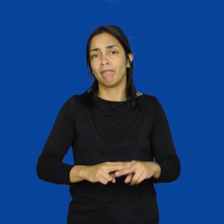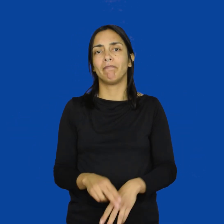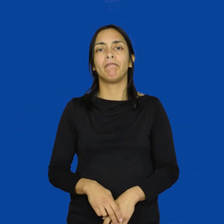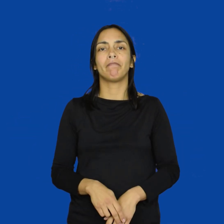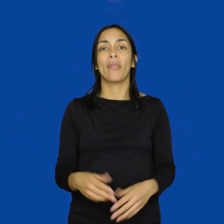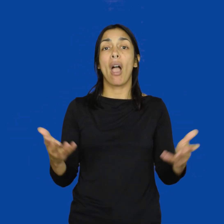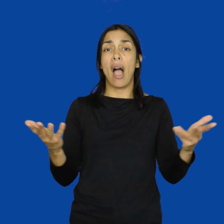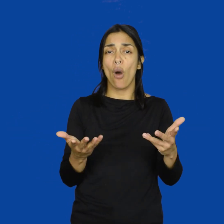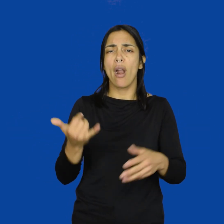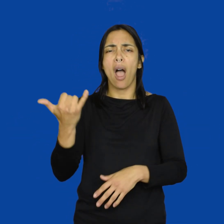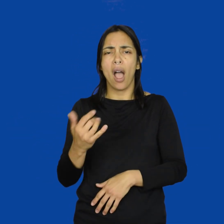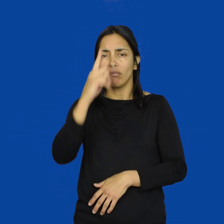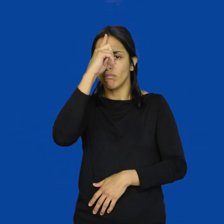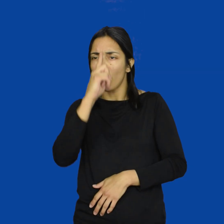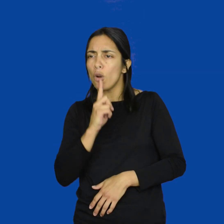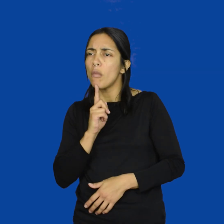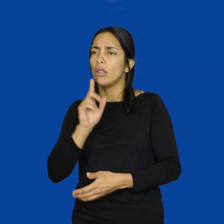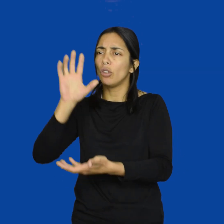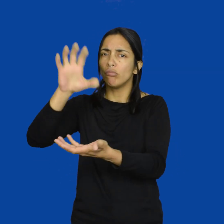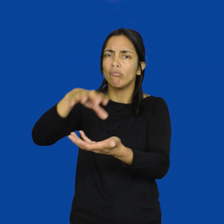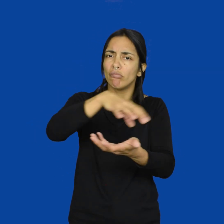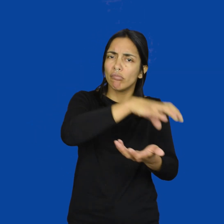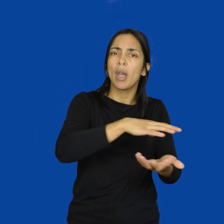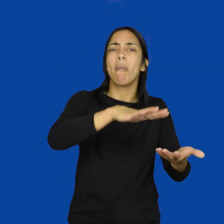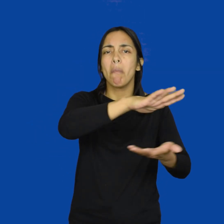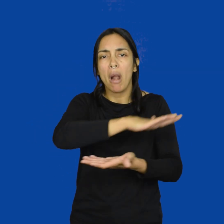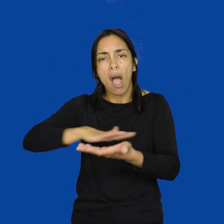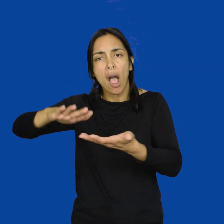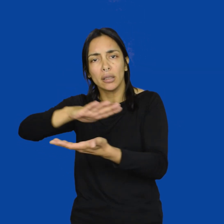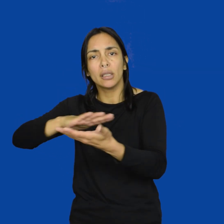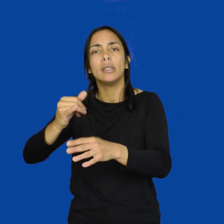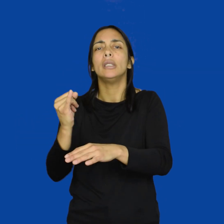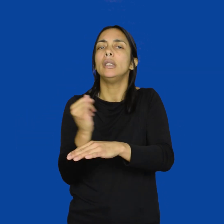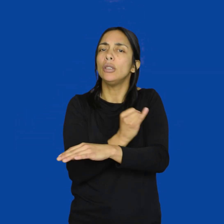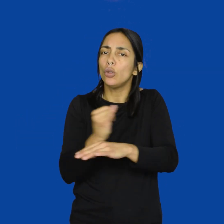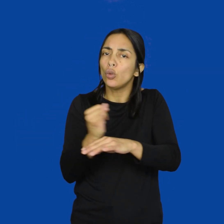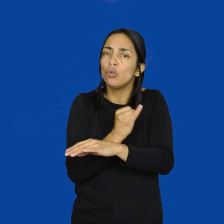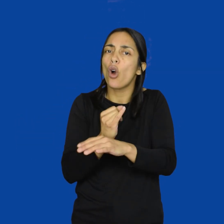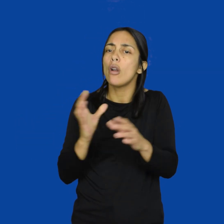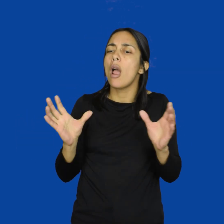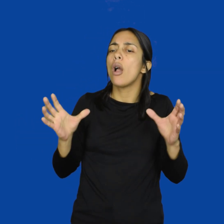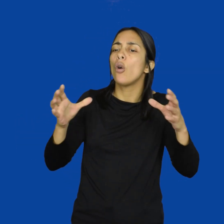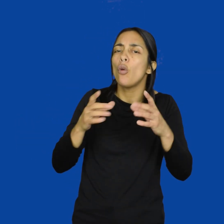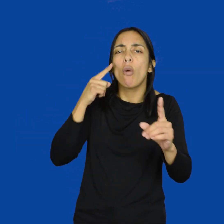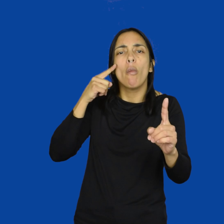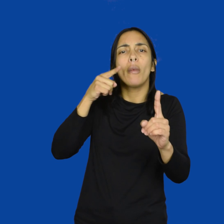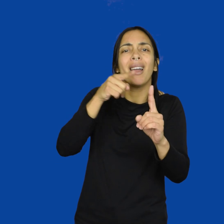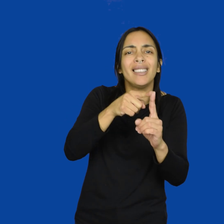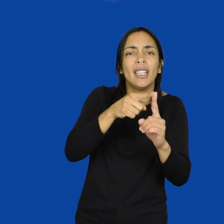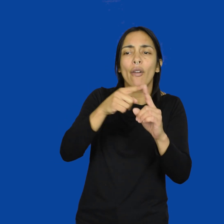la actualidad existen monumentos, plazas en honor, instituciones comunitarias que buscan un fin similar,